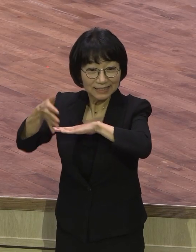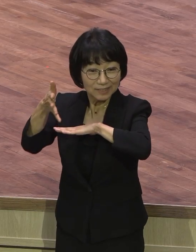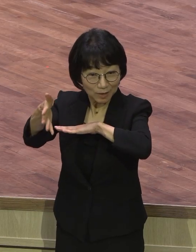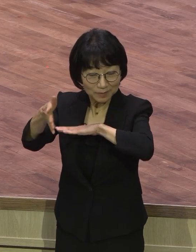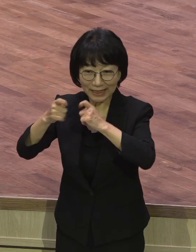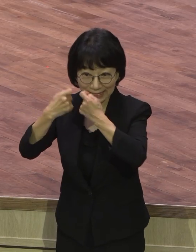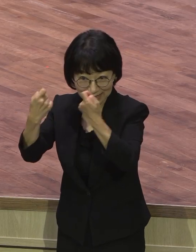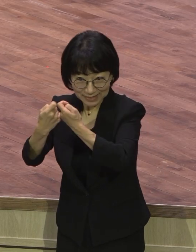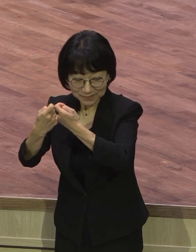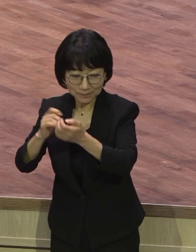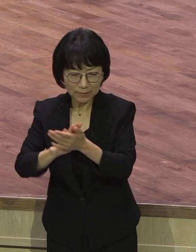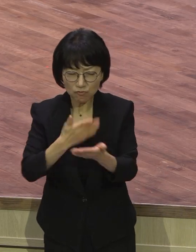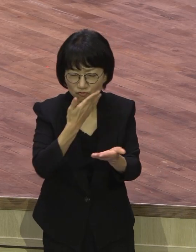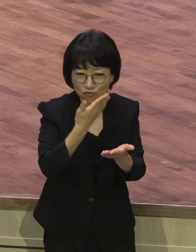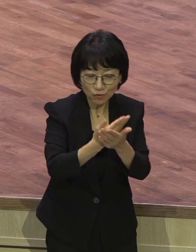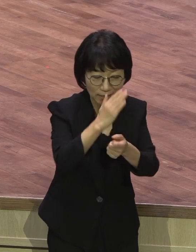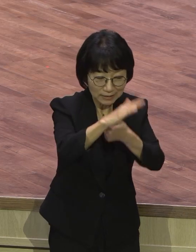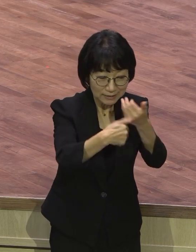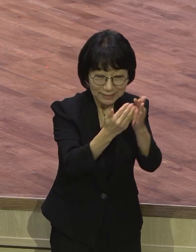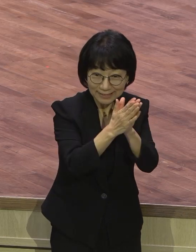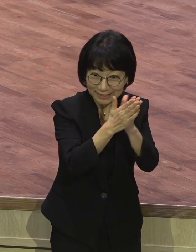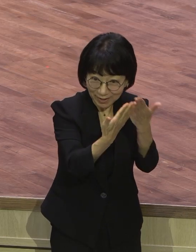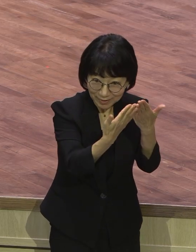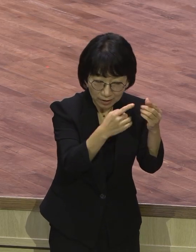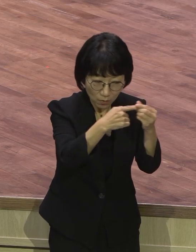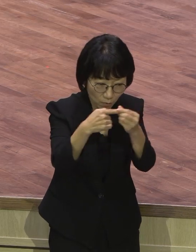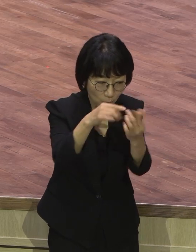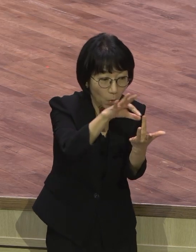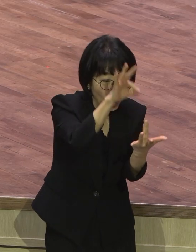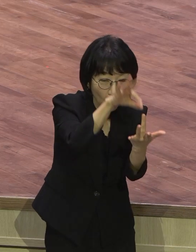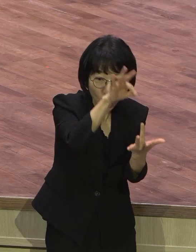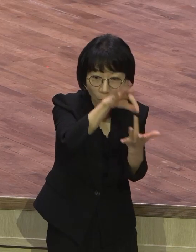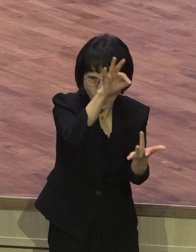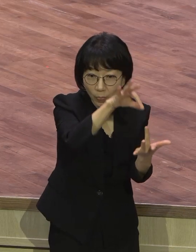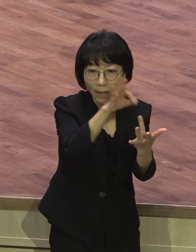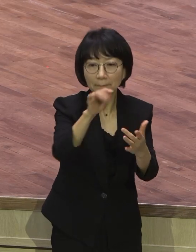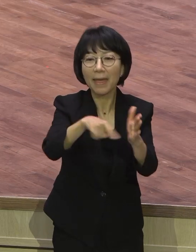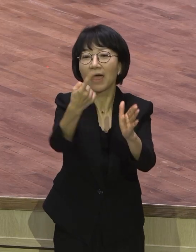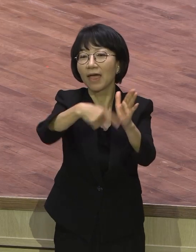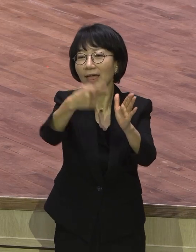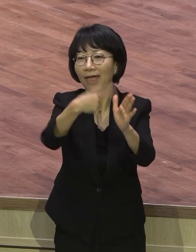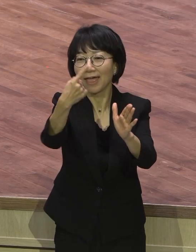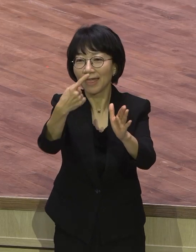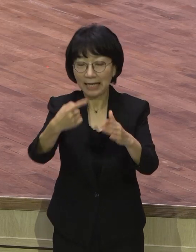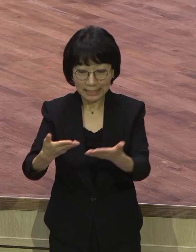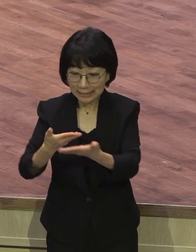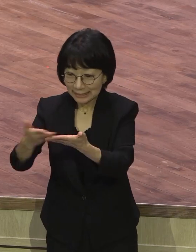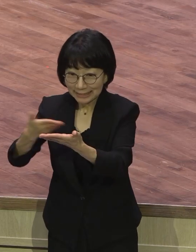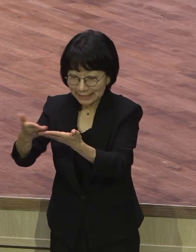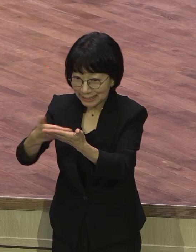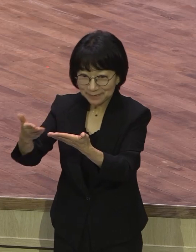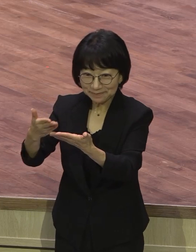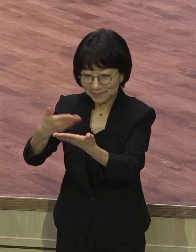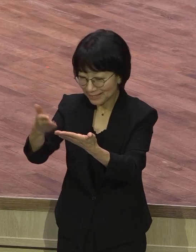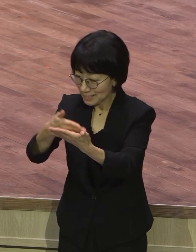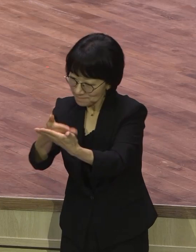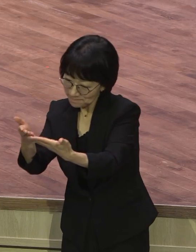성경구절 중요한 백구절을 그림 글로 잘 그려가지고 내인데 이렇게